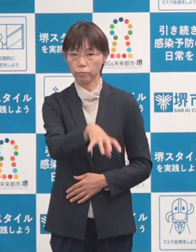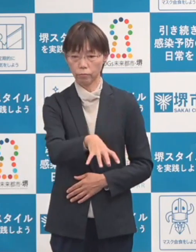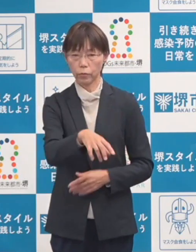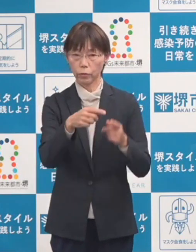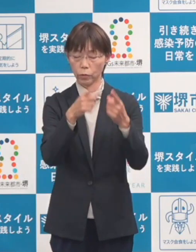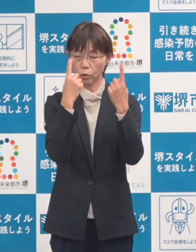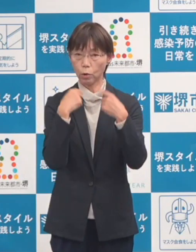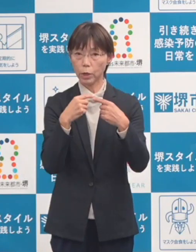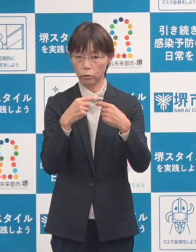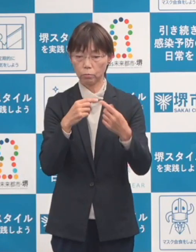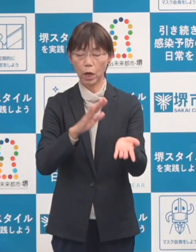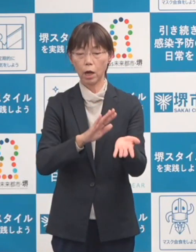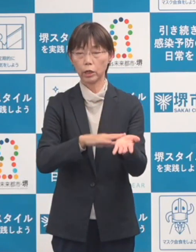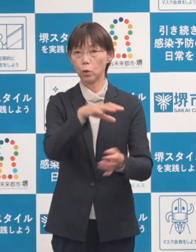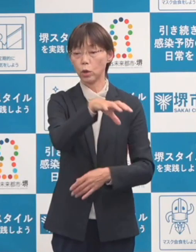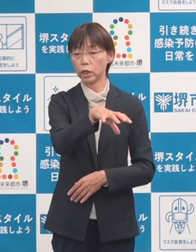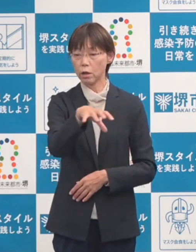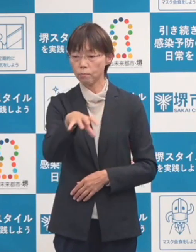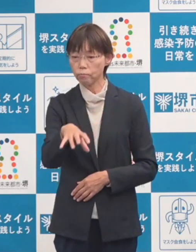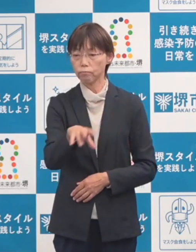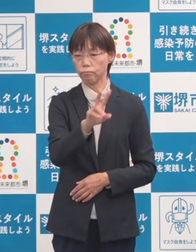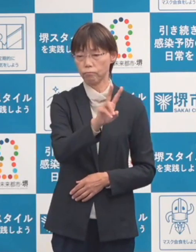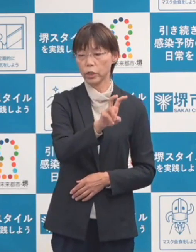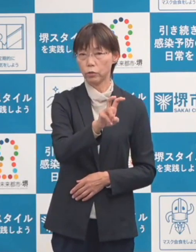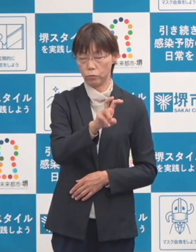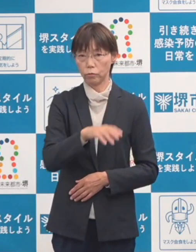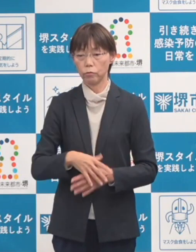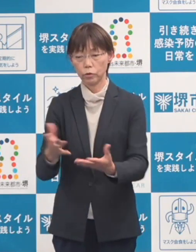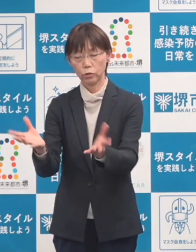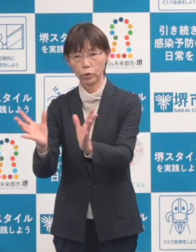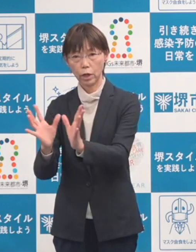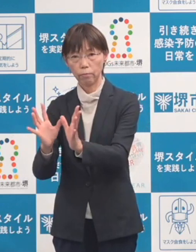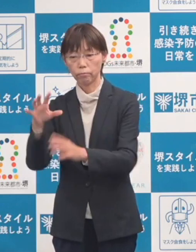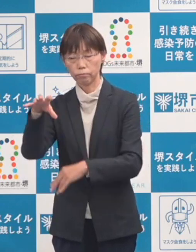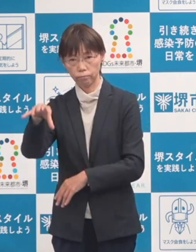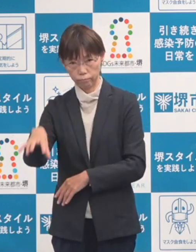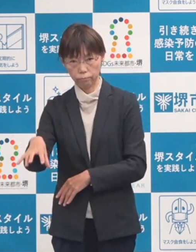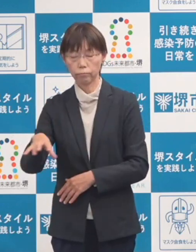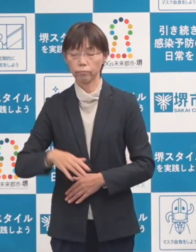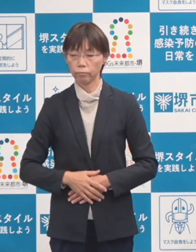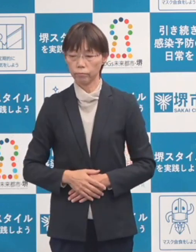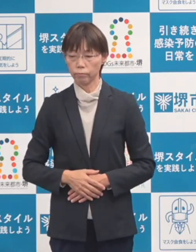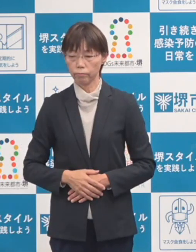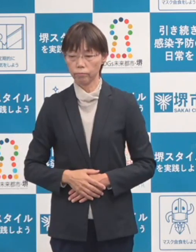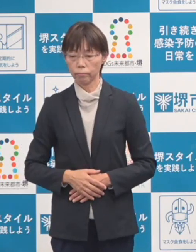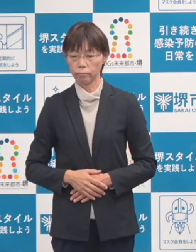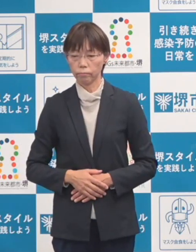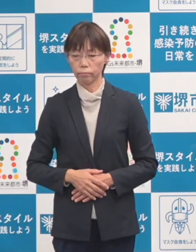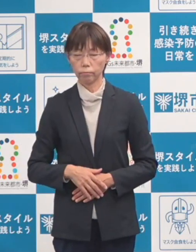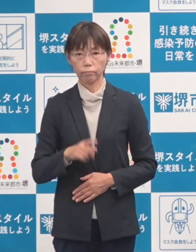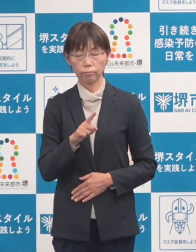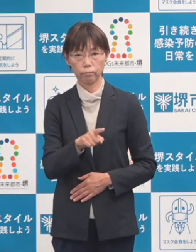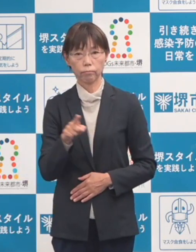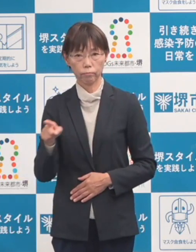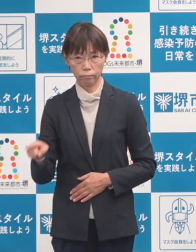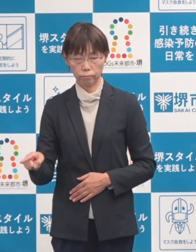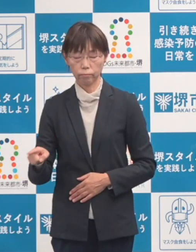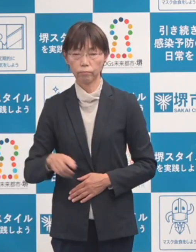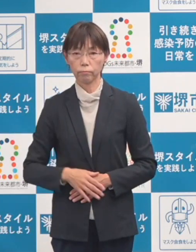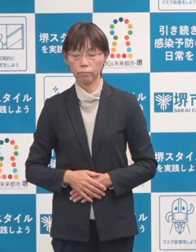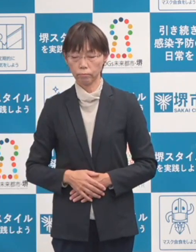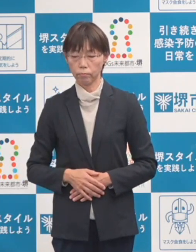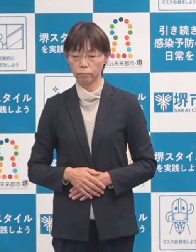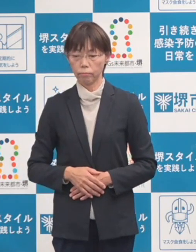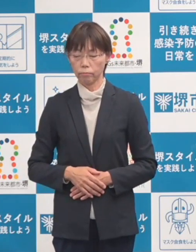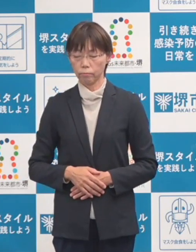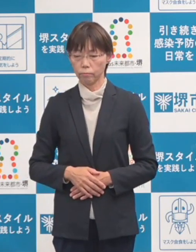会場として医療機関20カ所、そして集団接種会場も設けております。それぞれ日程